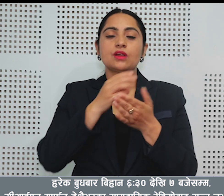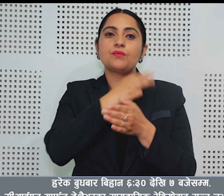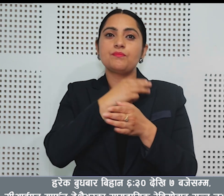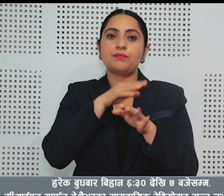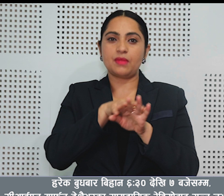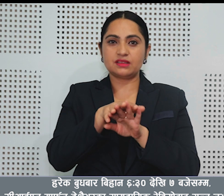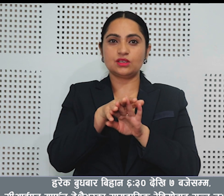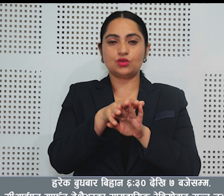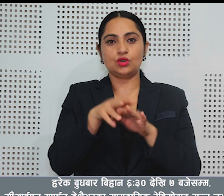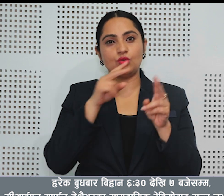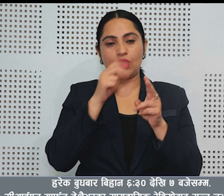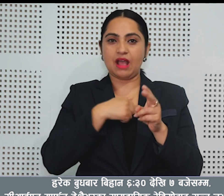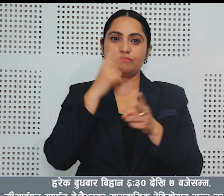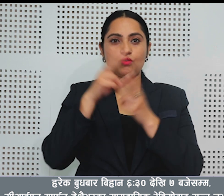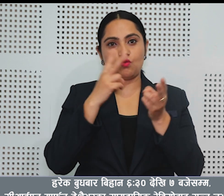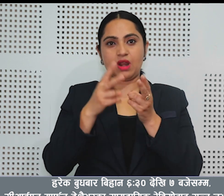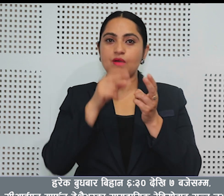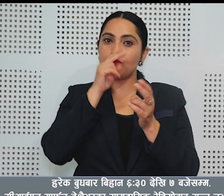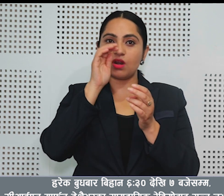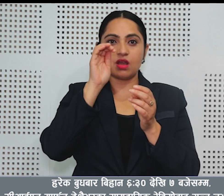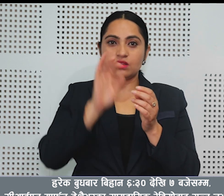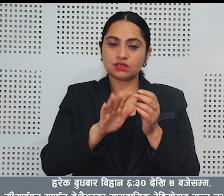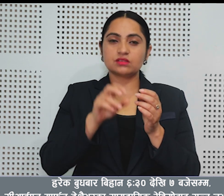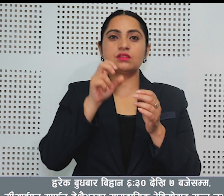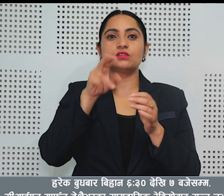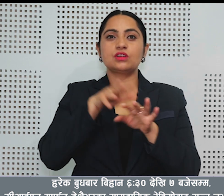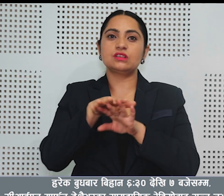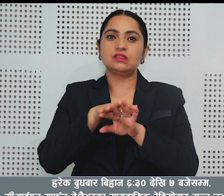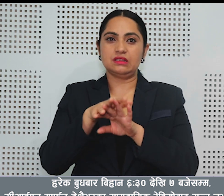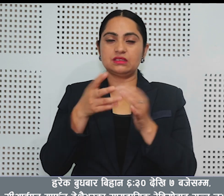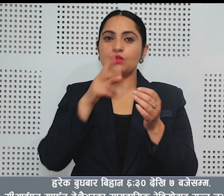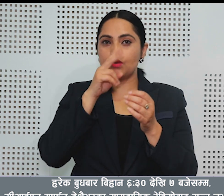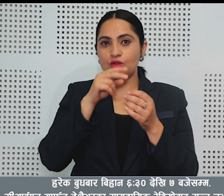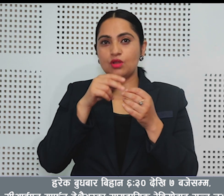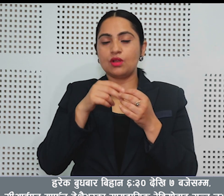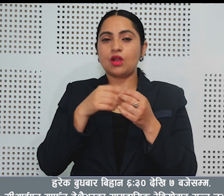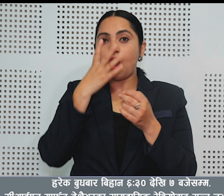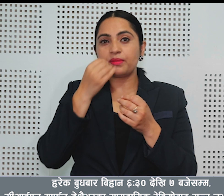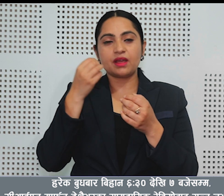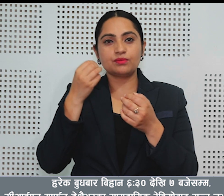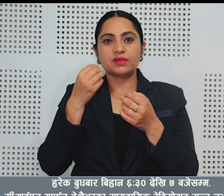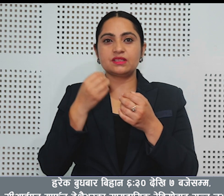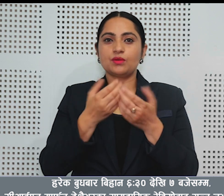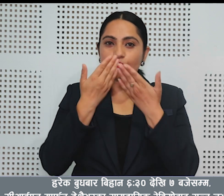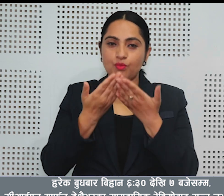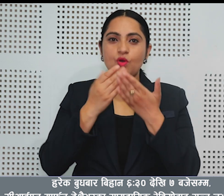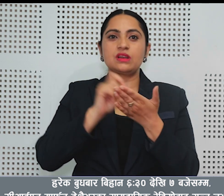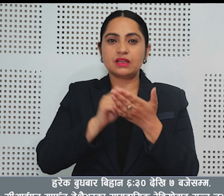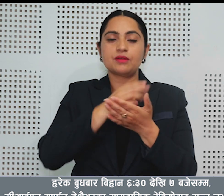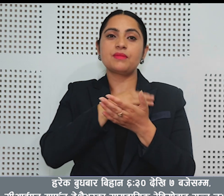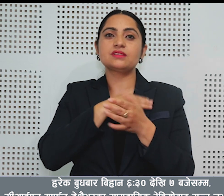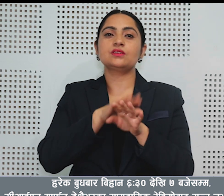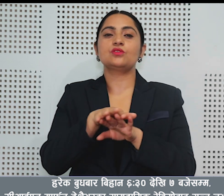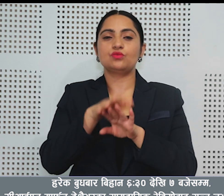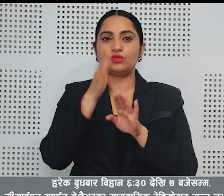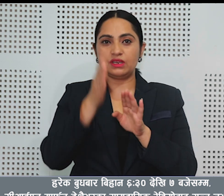कतिपय कुरा पुरुषको अगाडि ढक ठुकाएर बोल्न सक्दैनौँ, कतिपय कुरा राख्न अप्ठ्यारो मान्छौँ भने त्यो दूर दराज गाउँमा चाहिँ